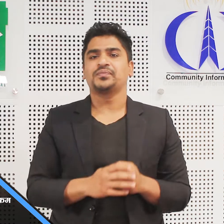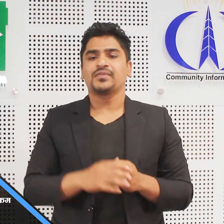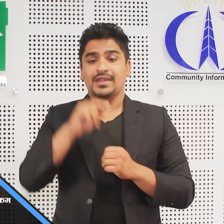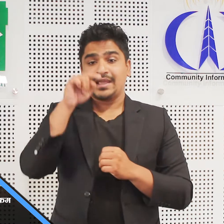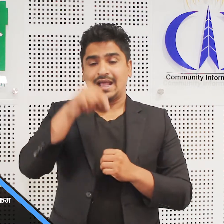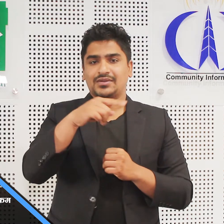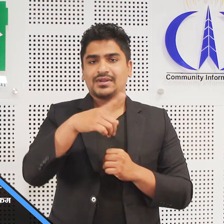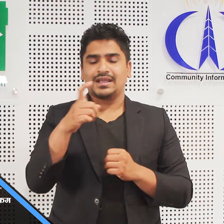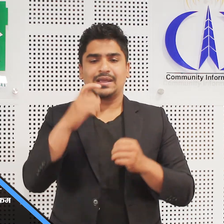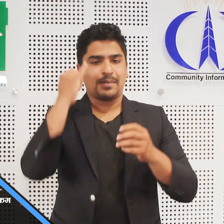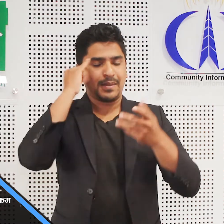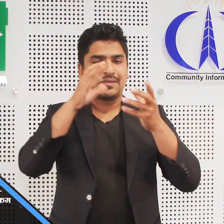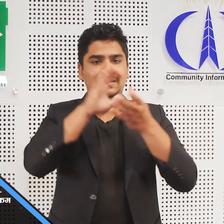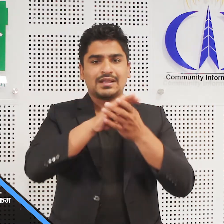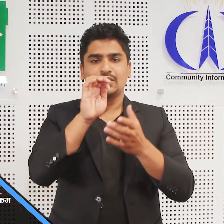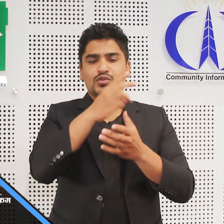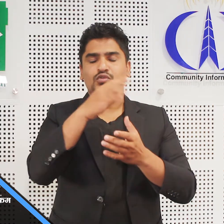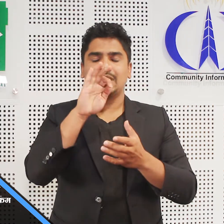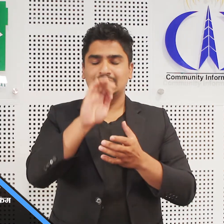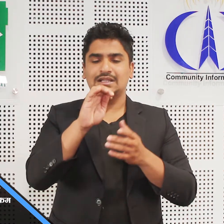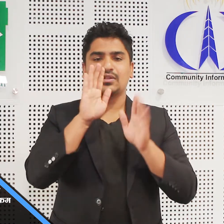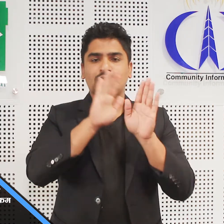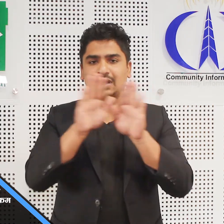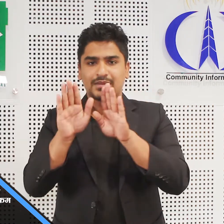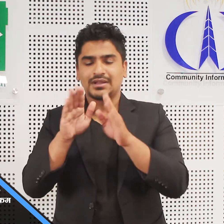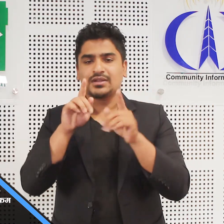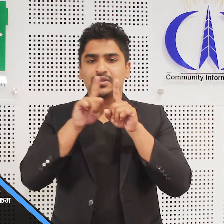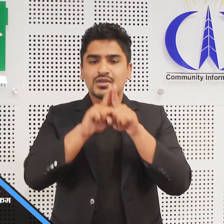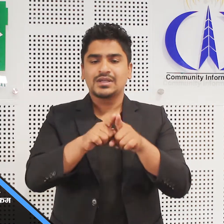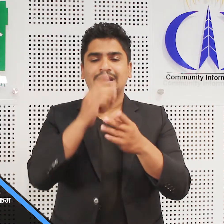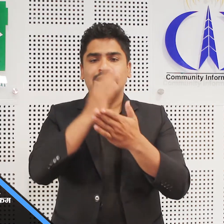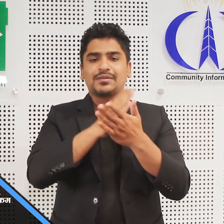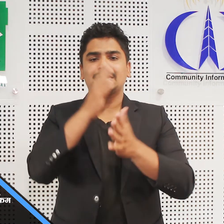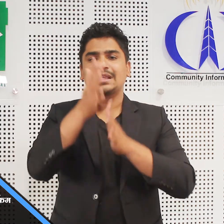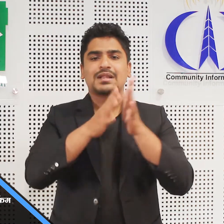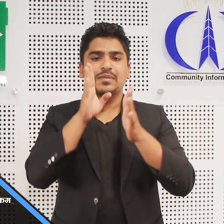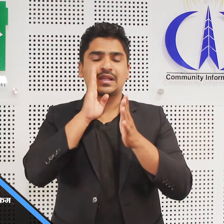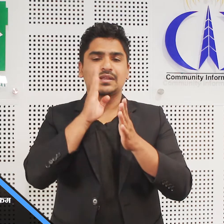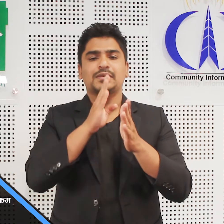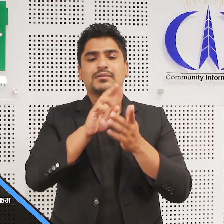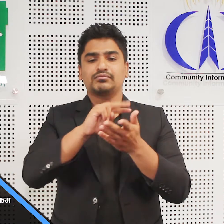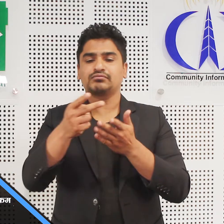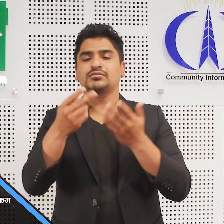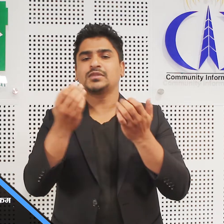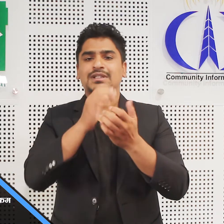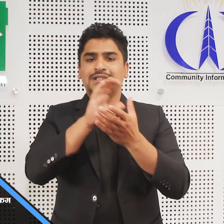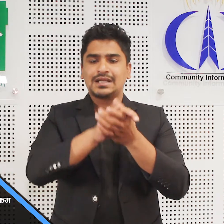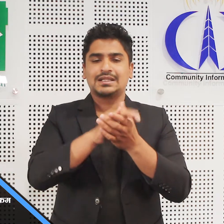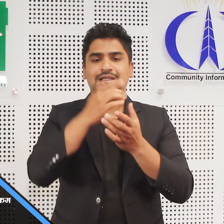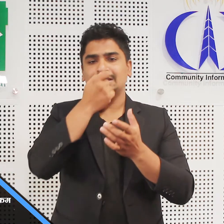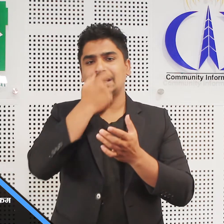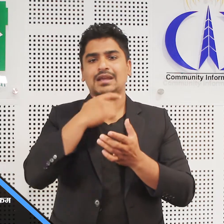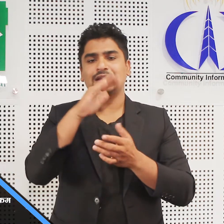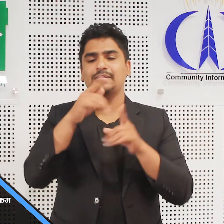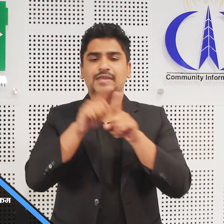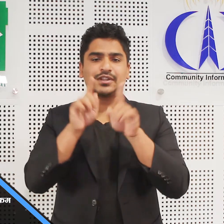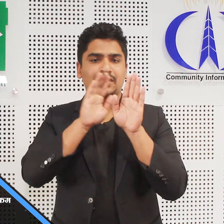व्यवसाय र आर्थिक क्षेत्रमा पारेको असरका बारेमा छलफल गर्नेछौँ। आजका लागि प्राविधिक साथी सुभाष पन्तलाई धन्यवाद,